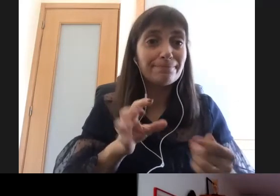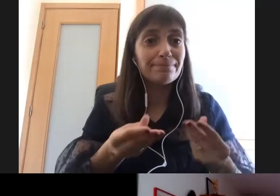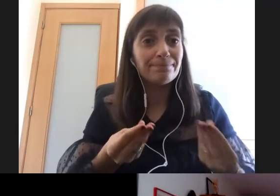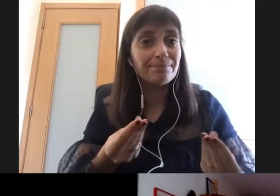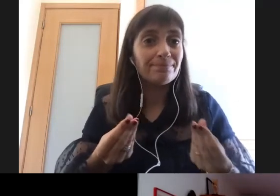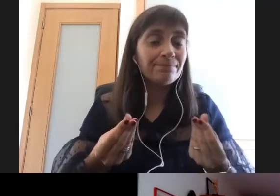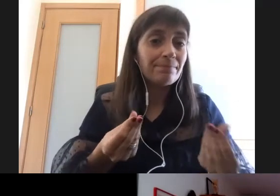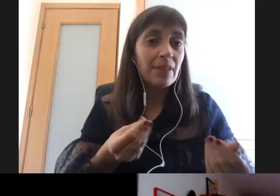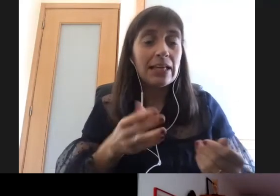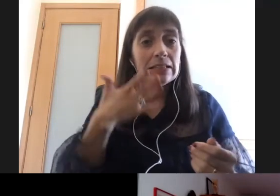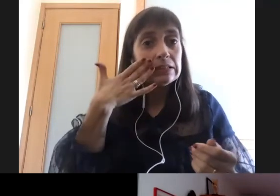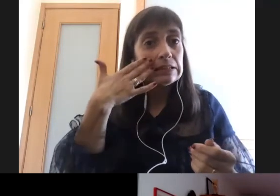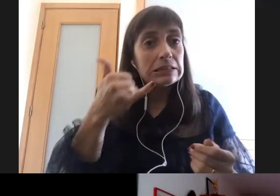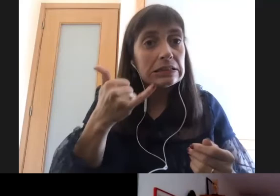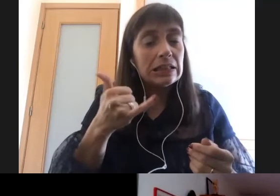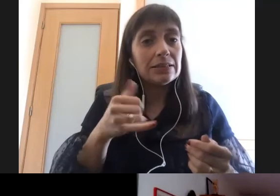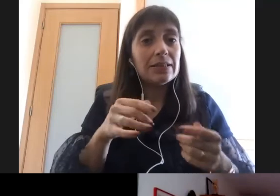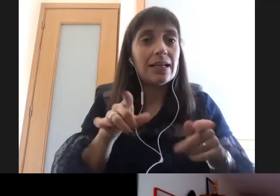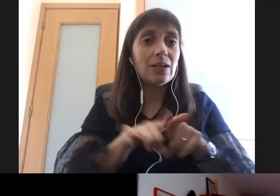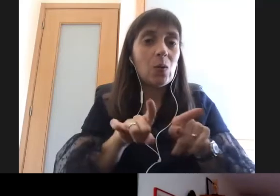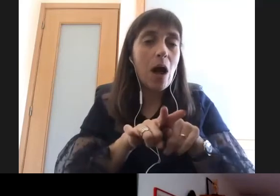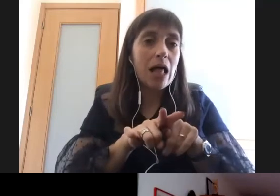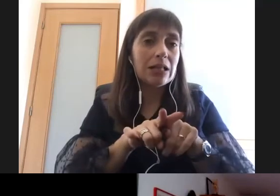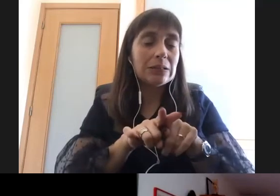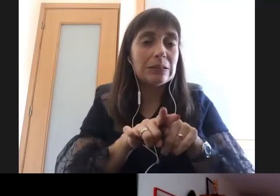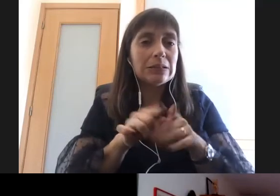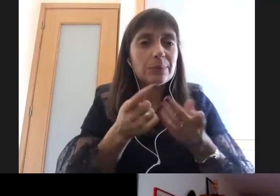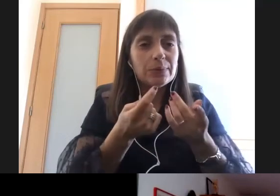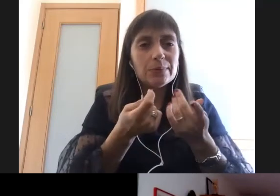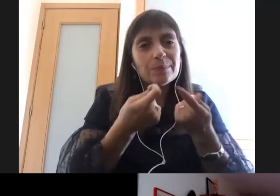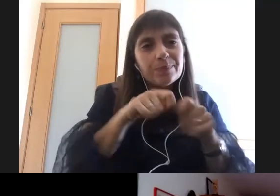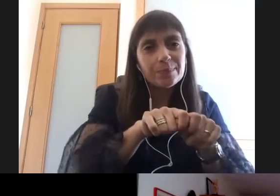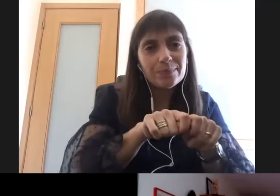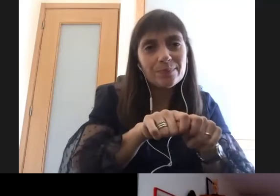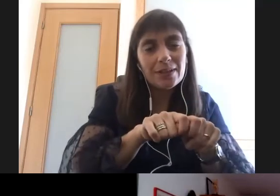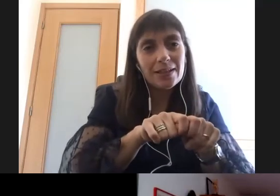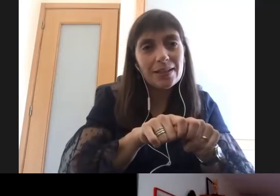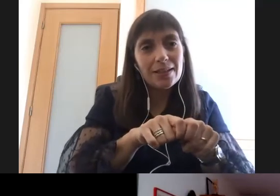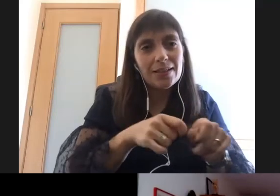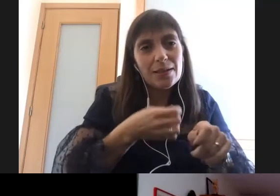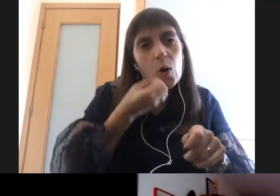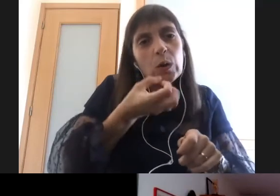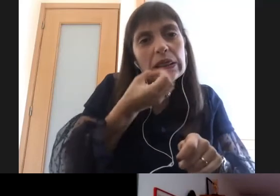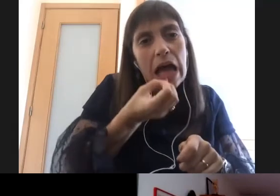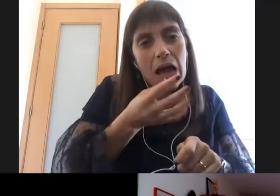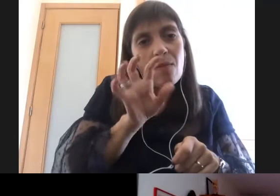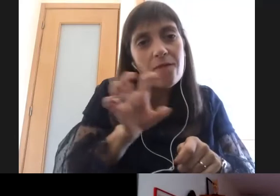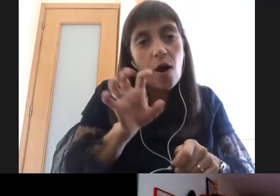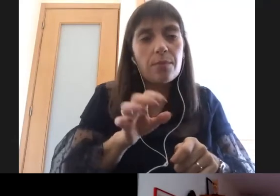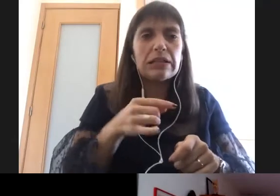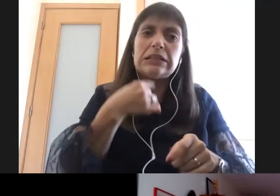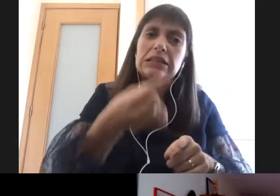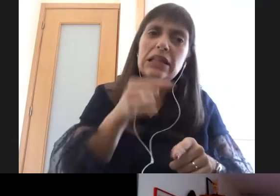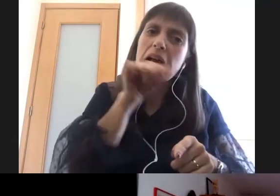que tenta botar camadas de narrativa para justificar que aquilo não é uma ação